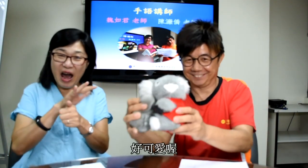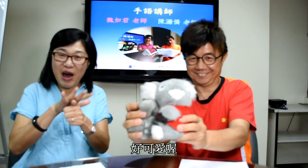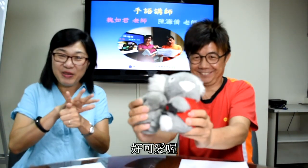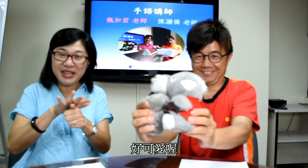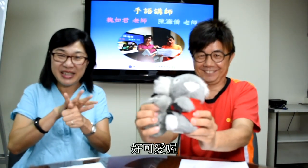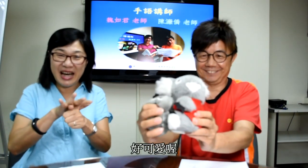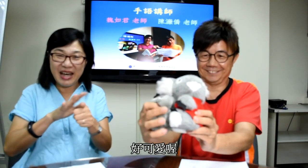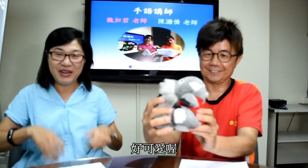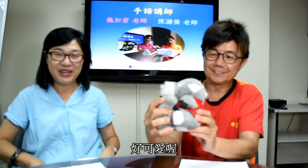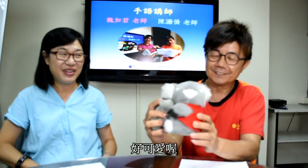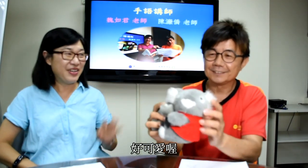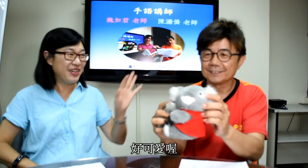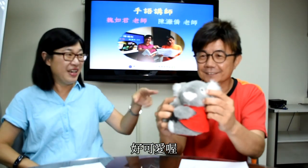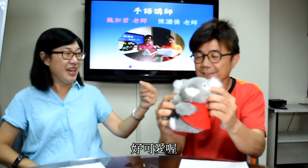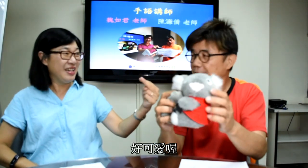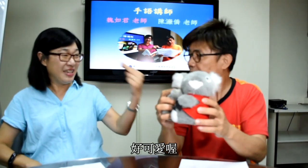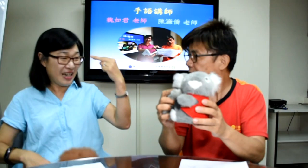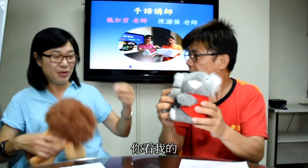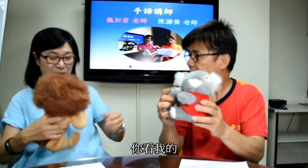好可爱哦！你看我的，